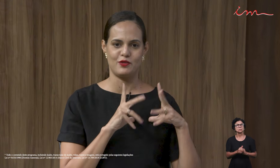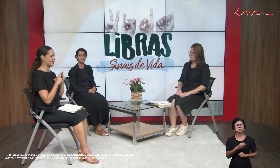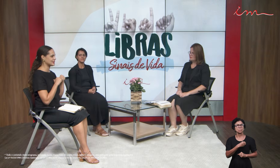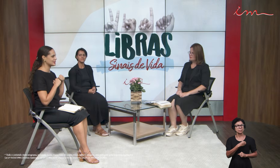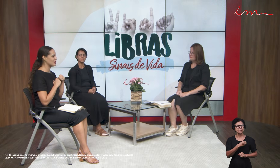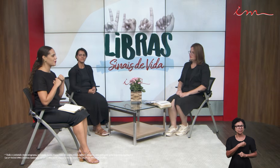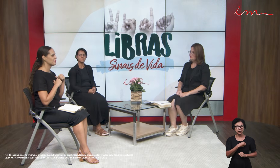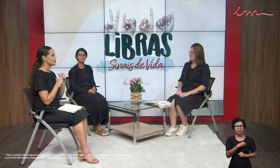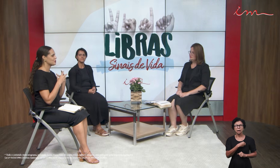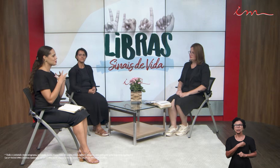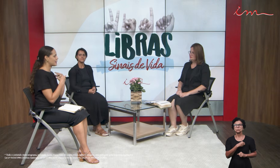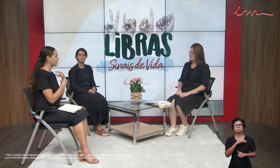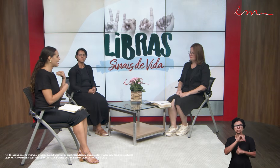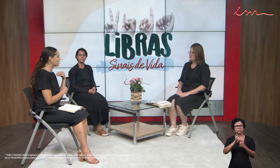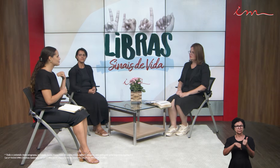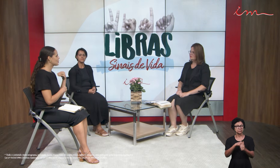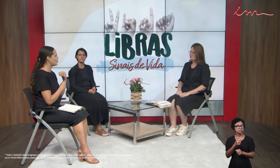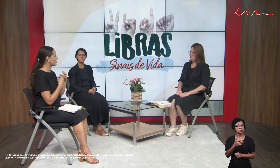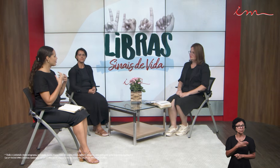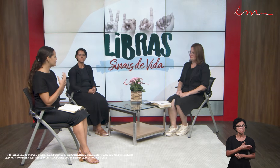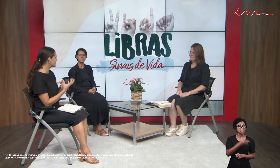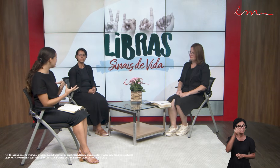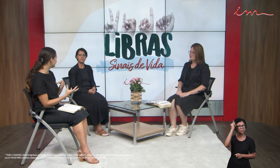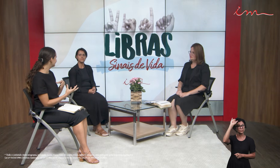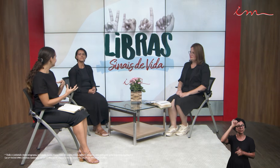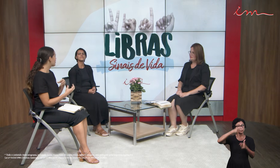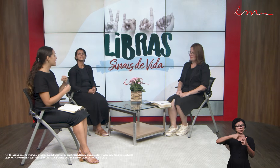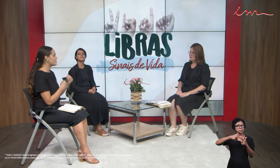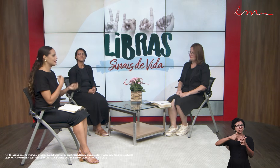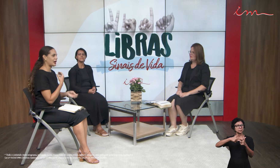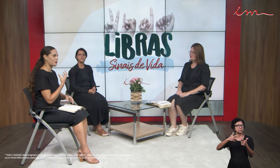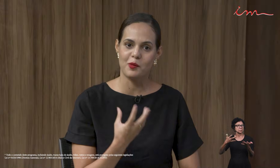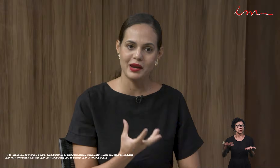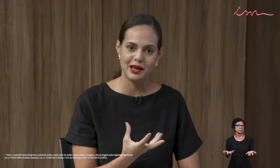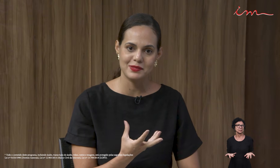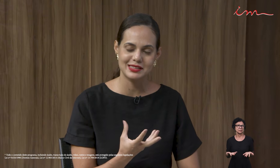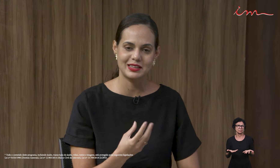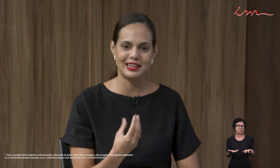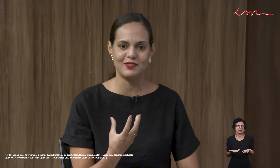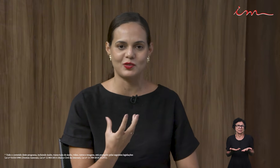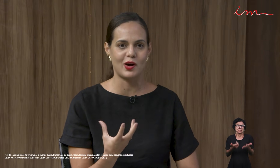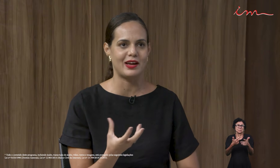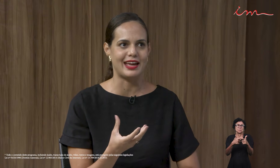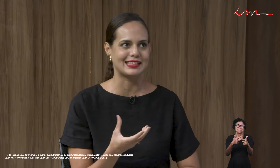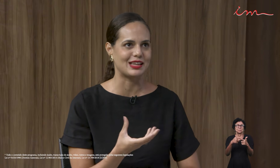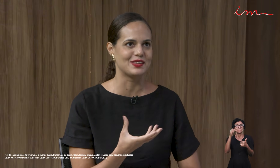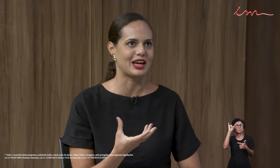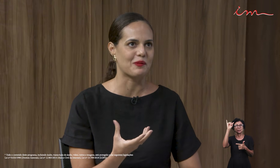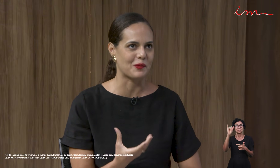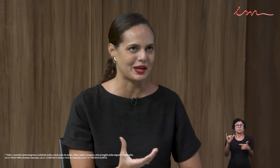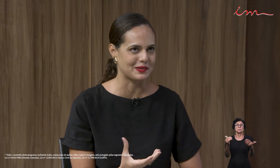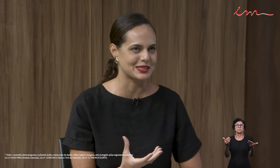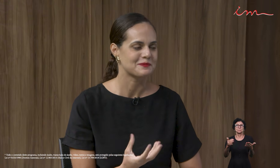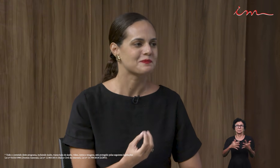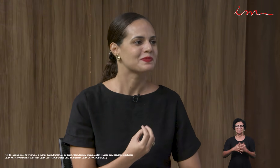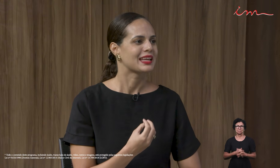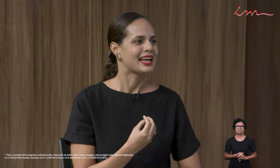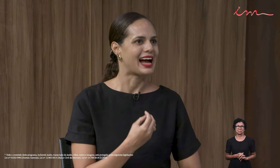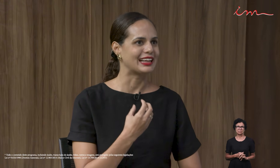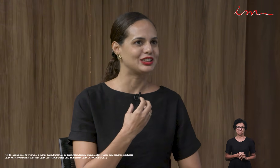é purificação dos pecados, uma nova vida, para evitar problemas. Qual é esse evitar